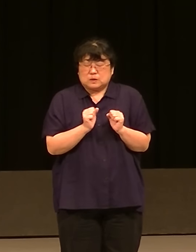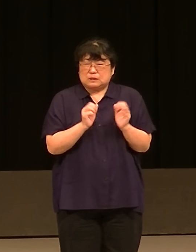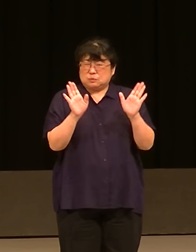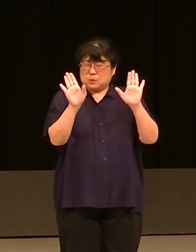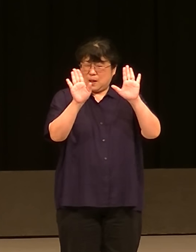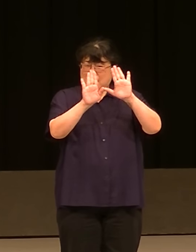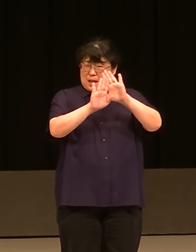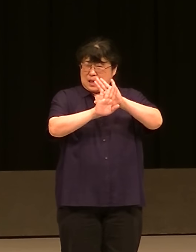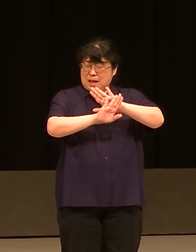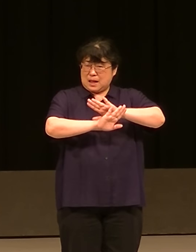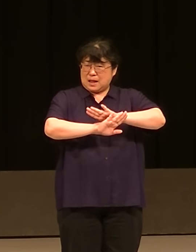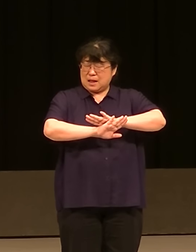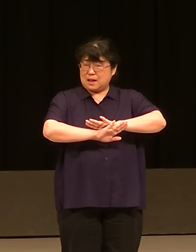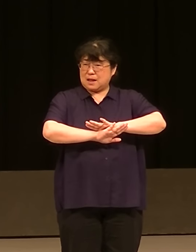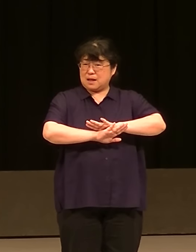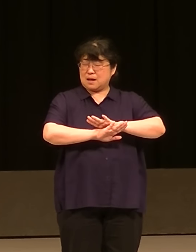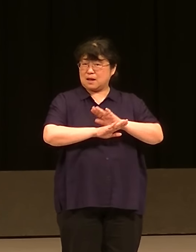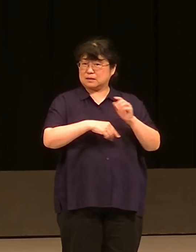に